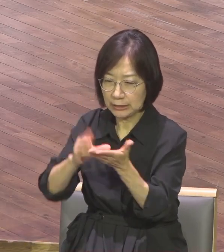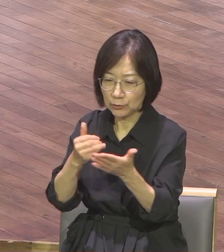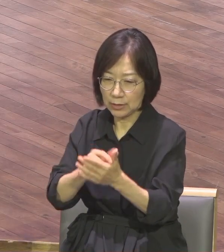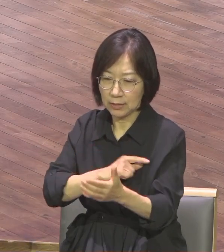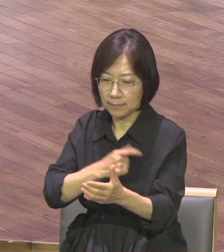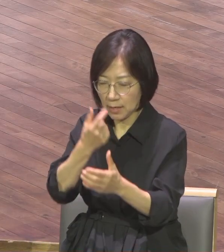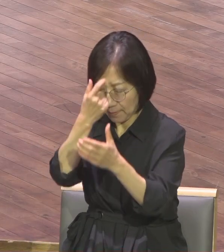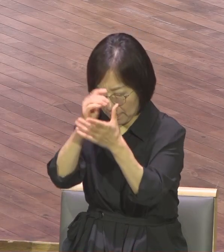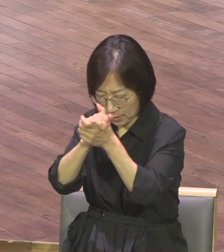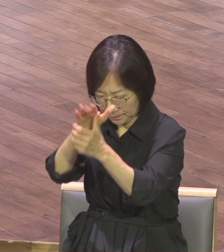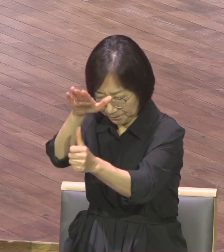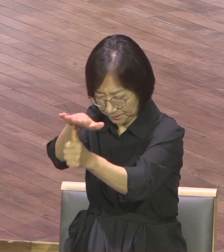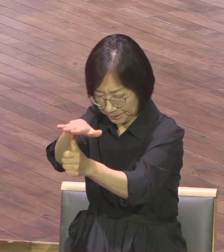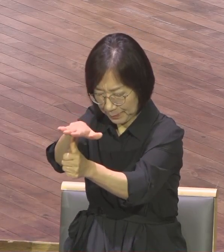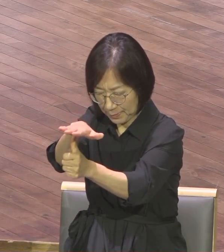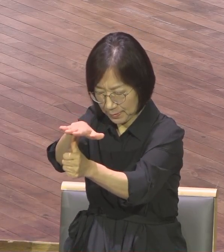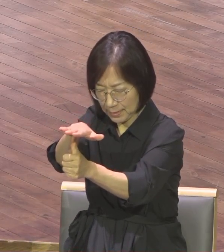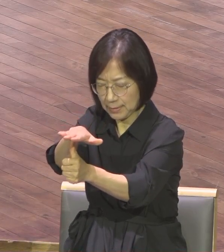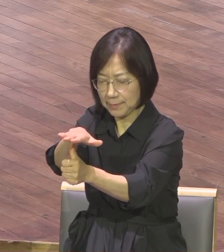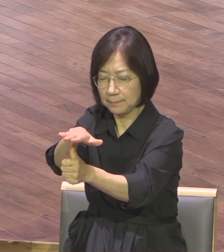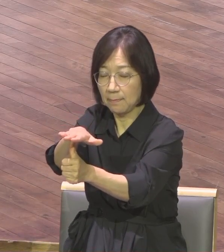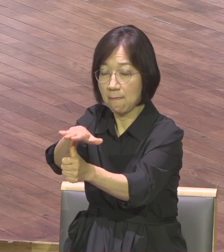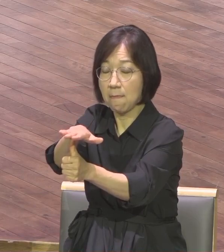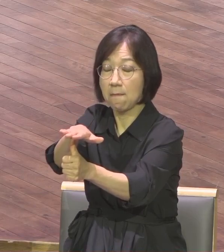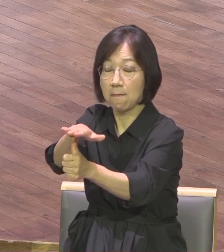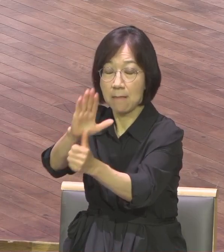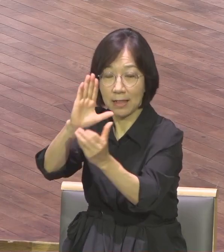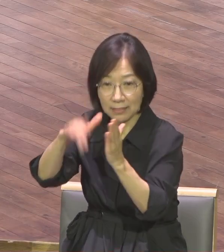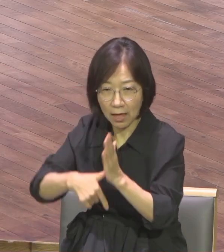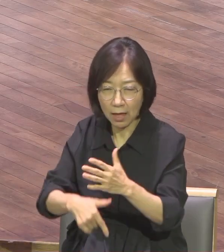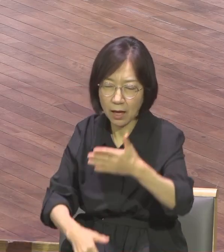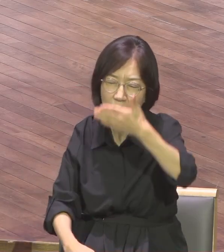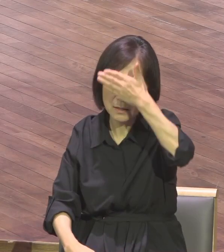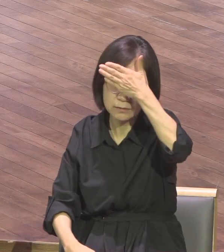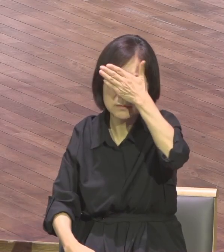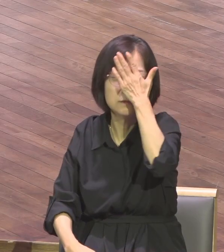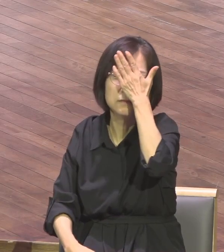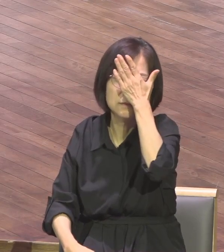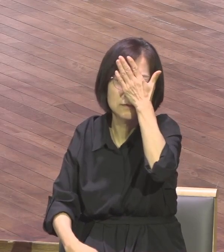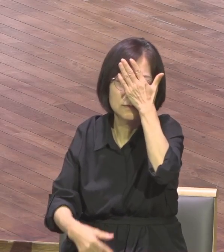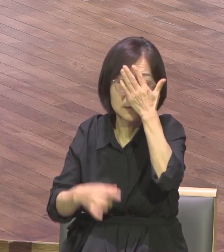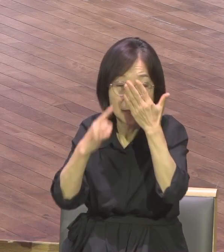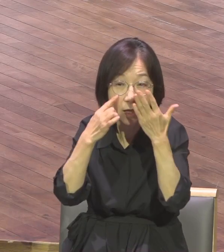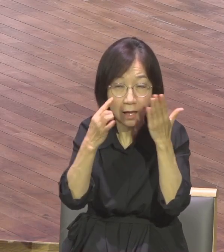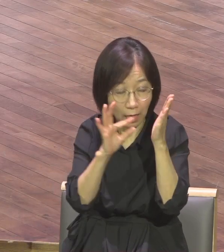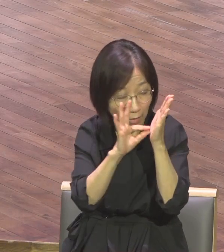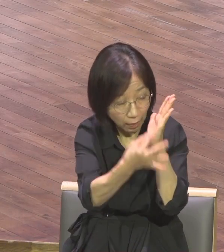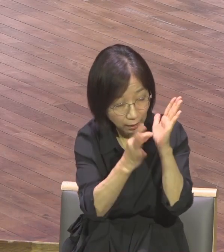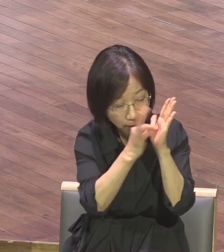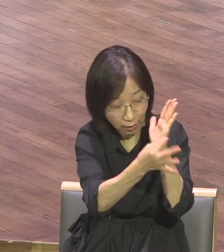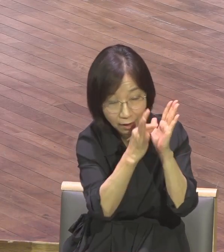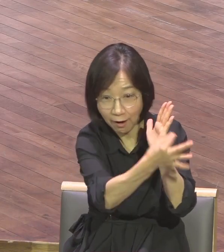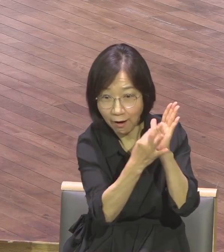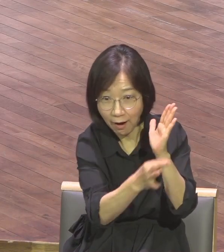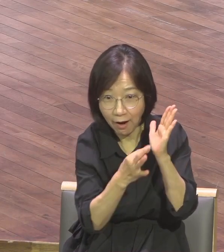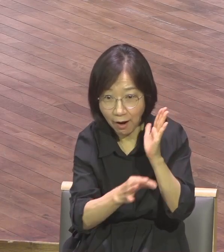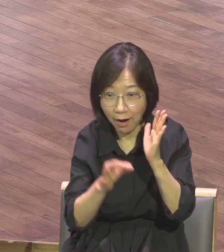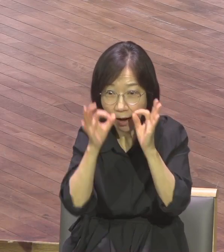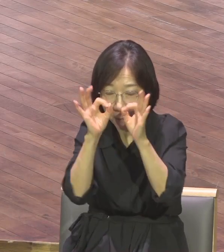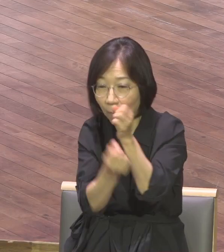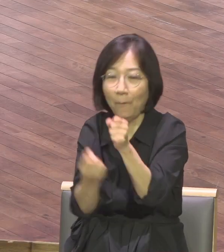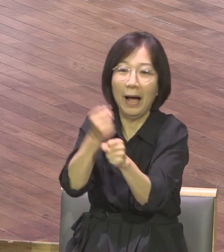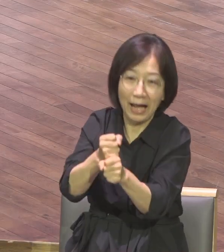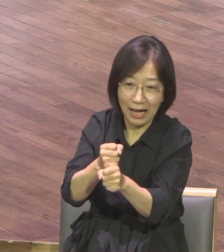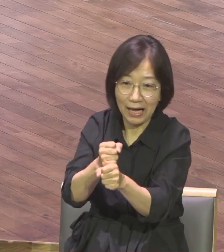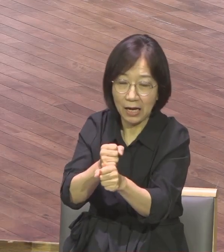그의 눈을 가르고 있던 이 비늘 같은 것이 벗어지면서 다시 보게 되고 그리고 일어나서